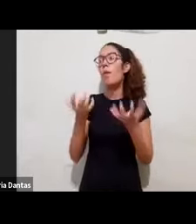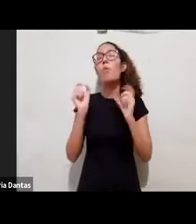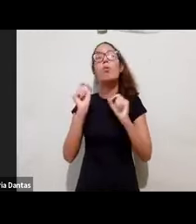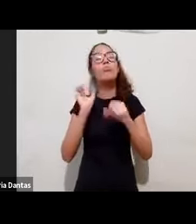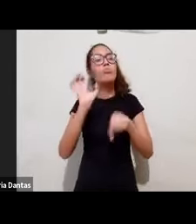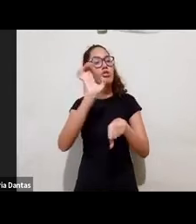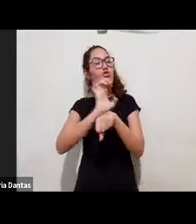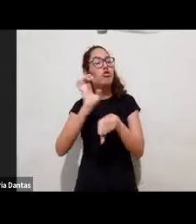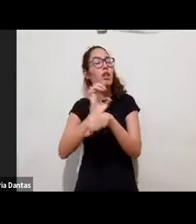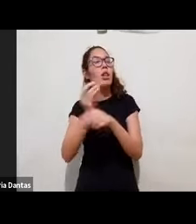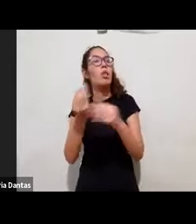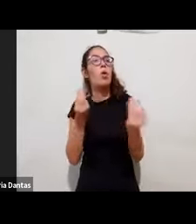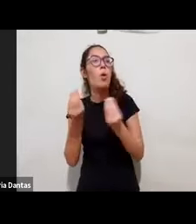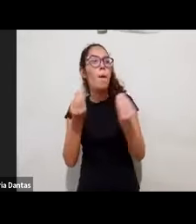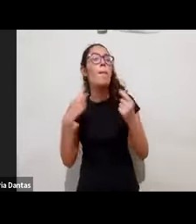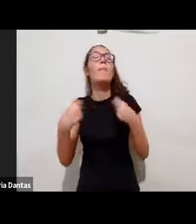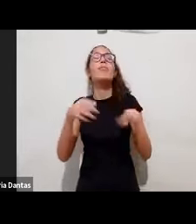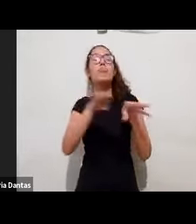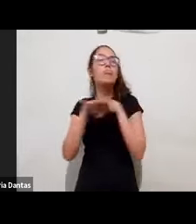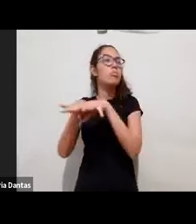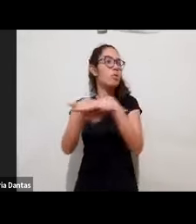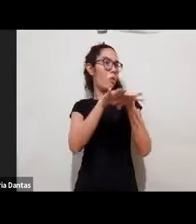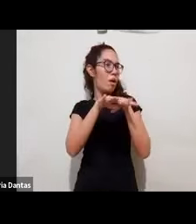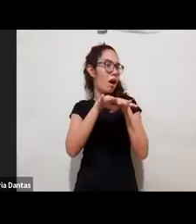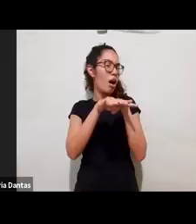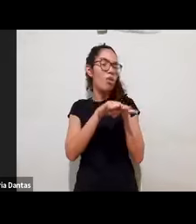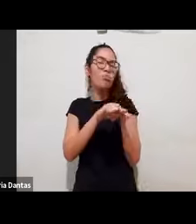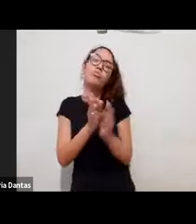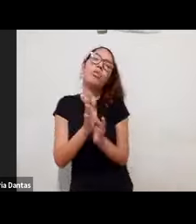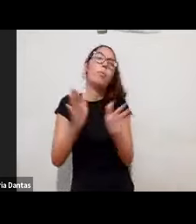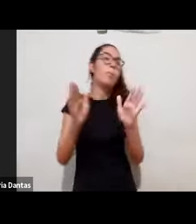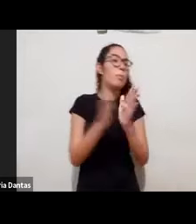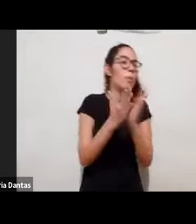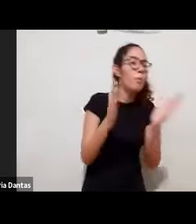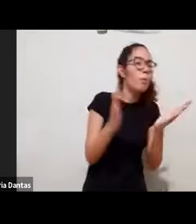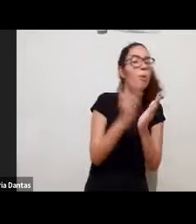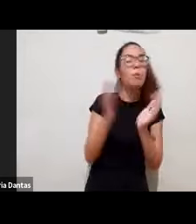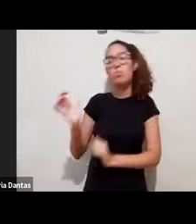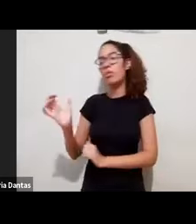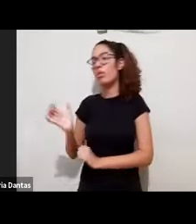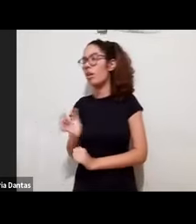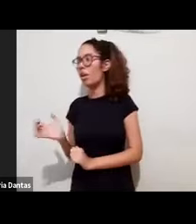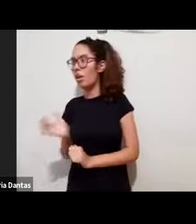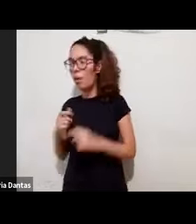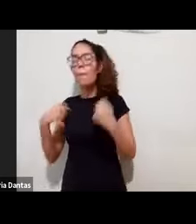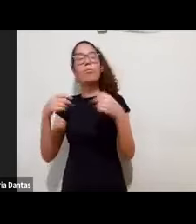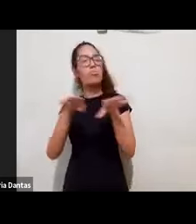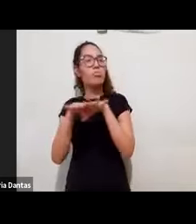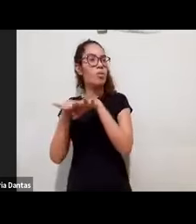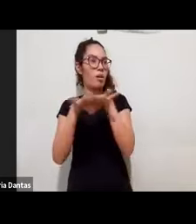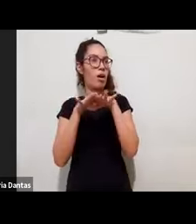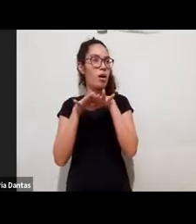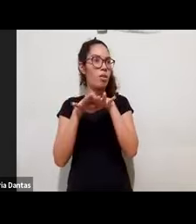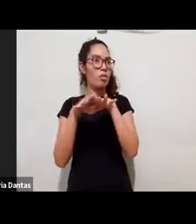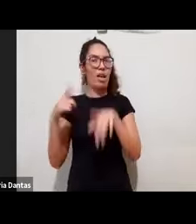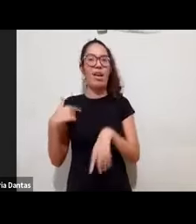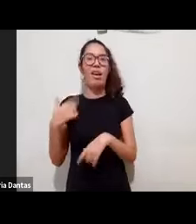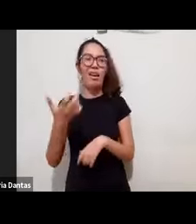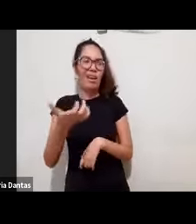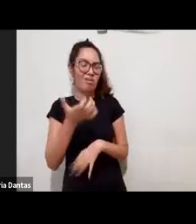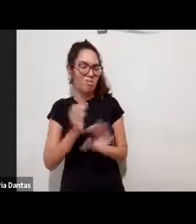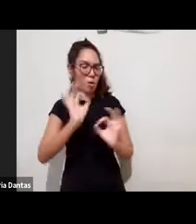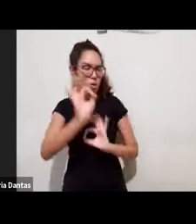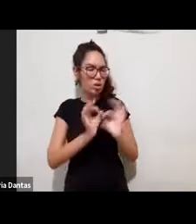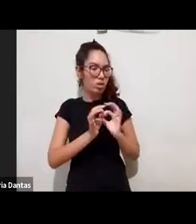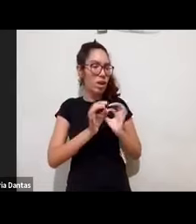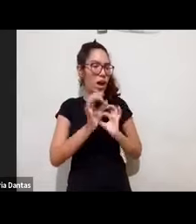das desigualdades sociais, a partir dessa perspectiva radical. Nós não queremos o Estado para administrá-lo, e é